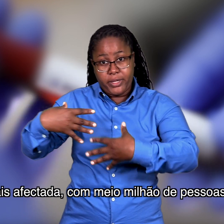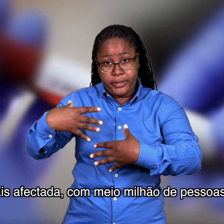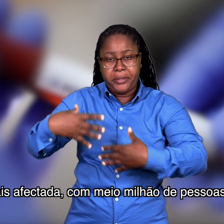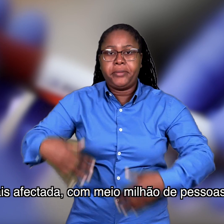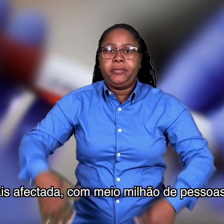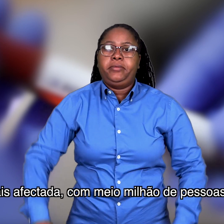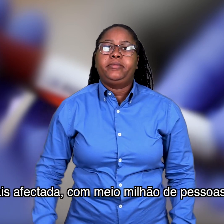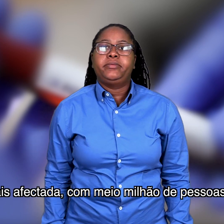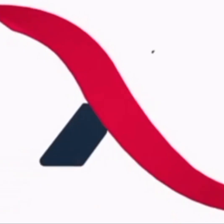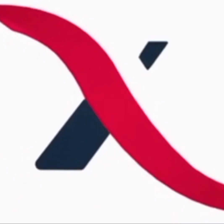atingidas.